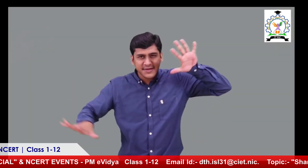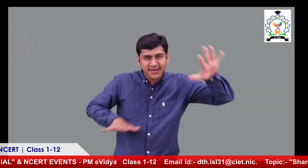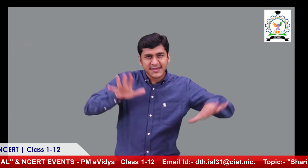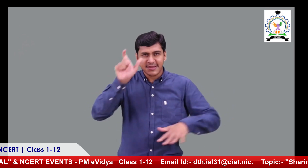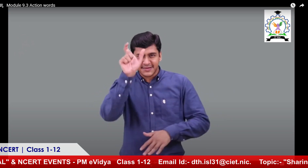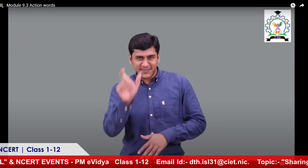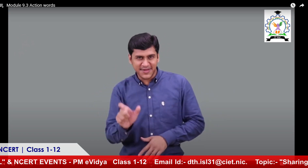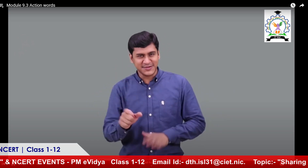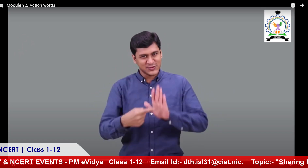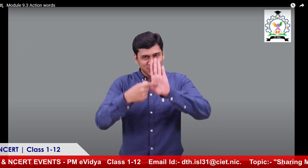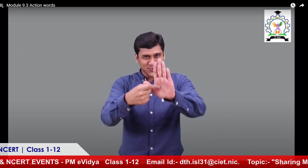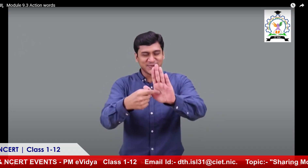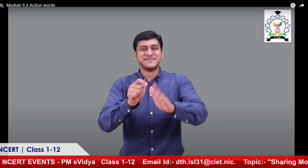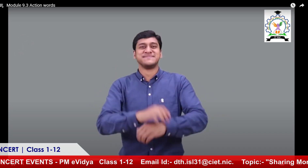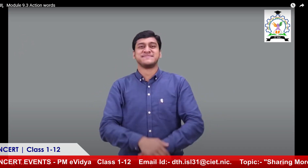क्रिया वाले शब्द।